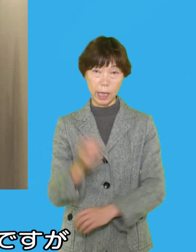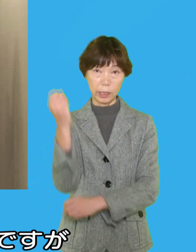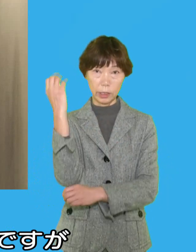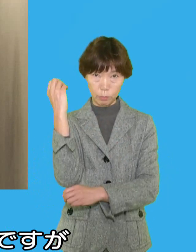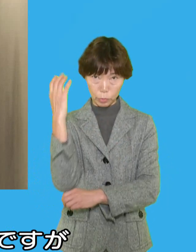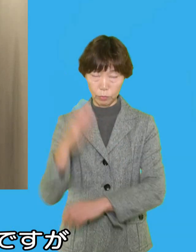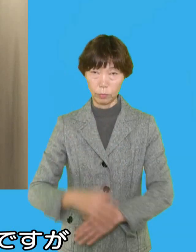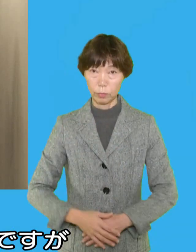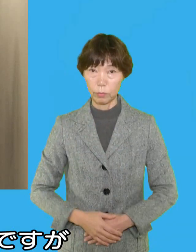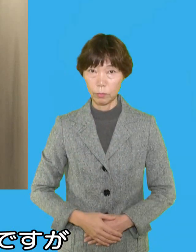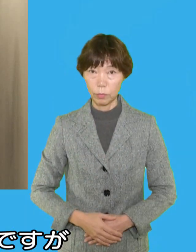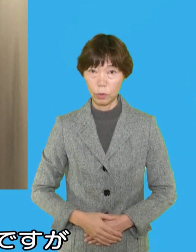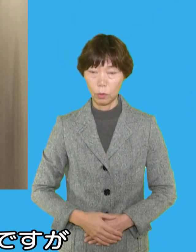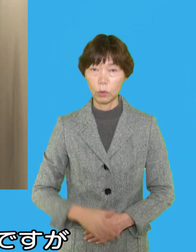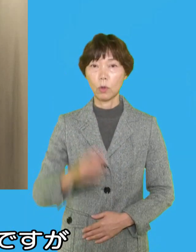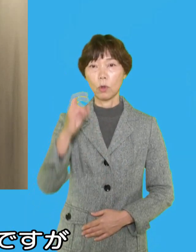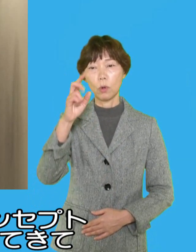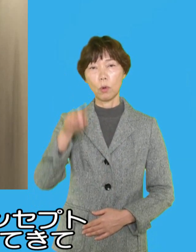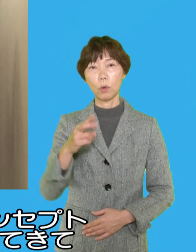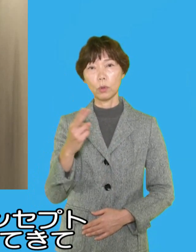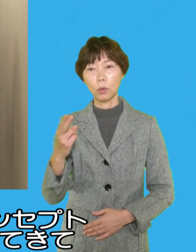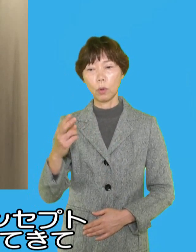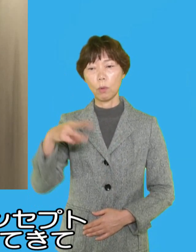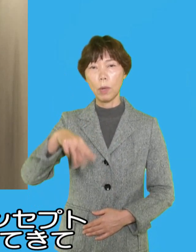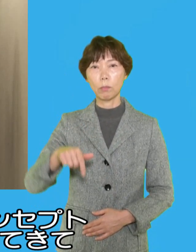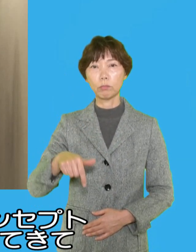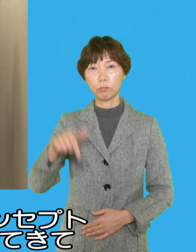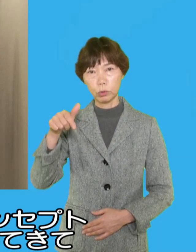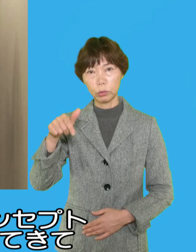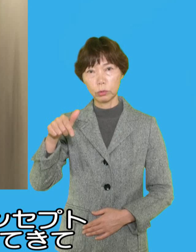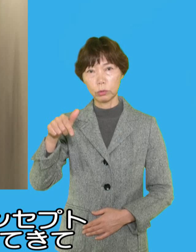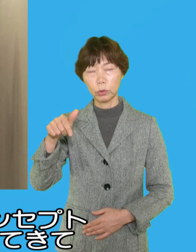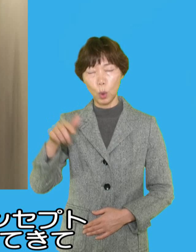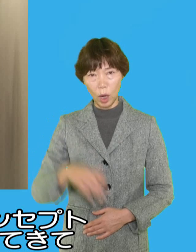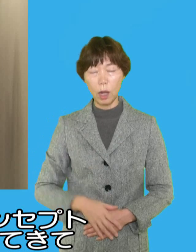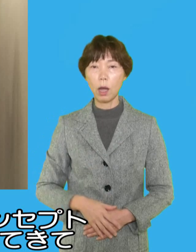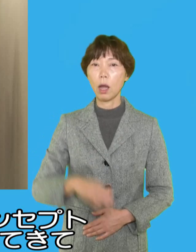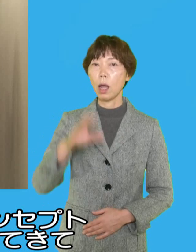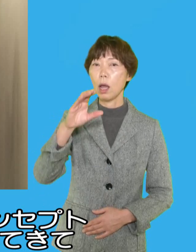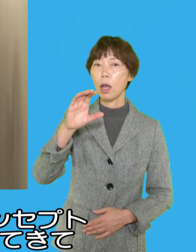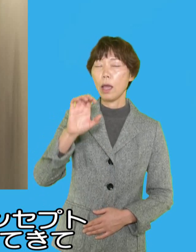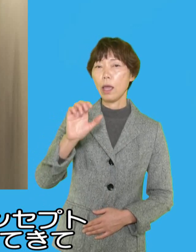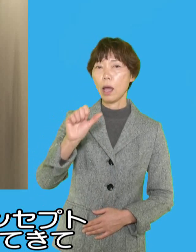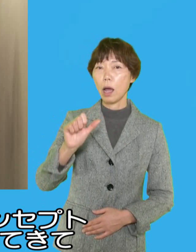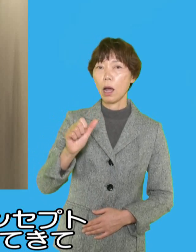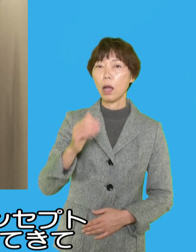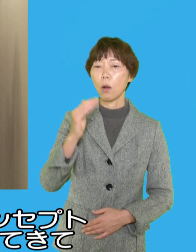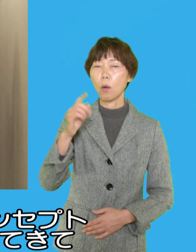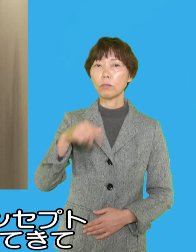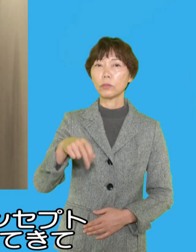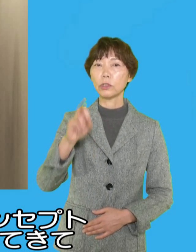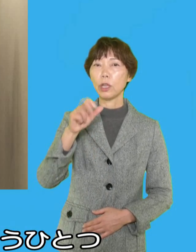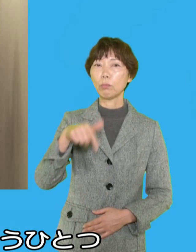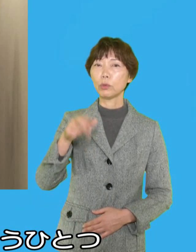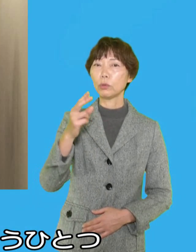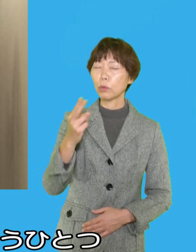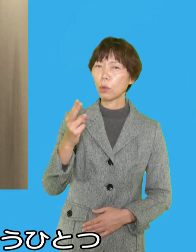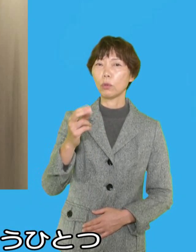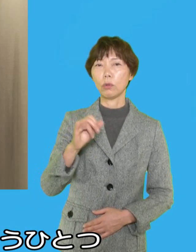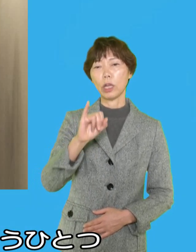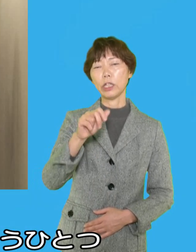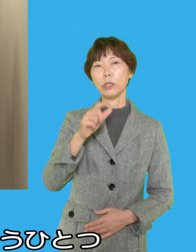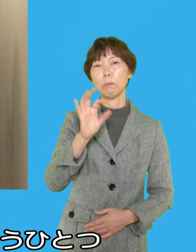この世界遺産ロードマップなんですけれども、この、まあ、ロードマップとかエリアコンセプトとかイメージとかっていう言葉が出てきて、